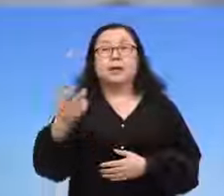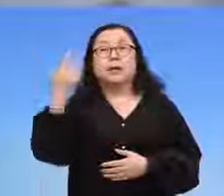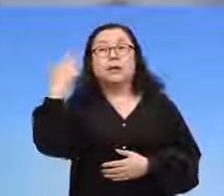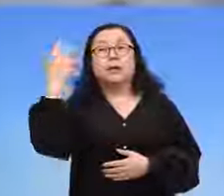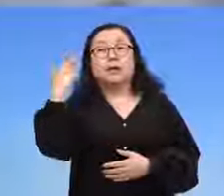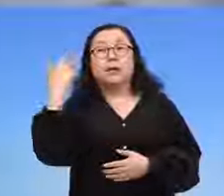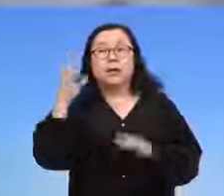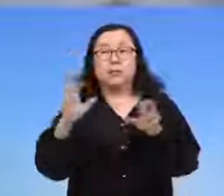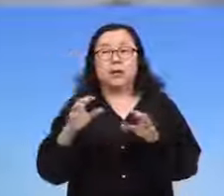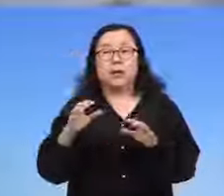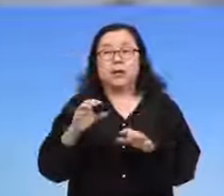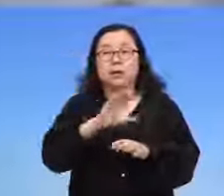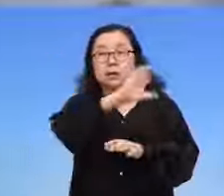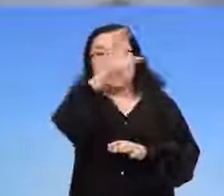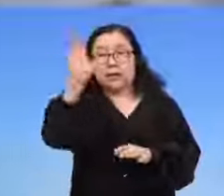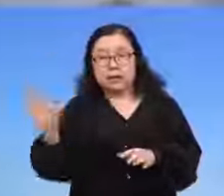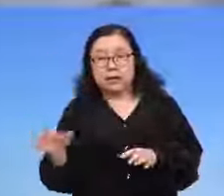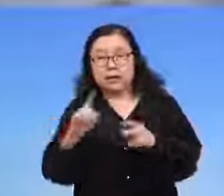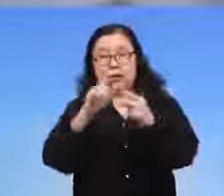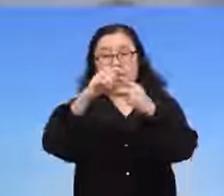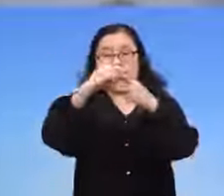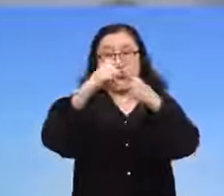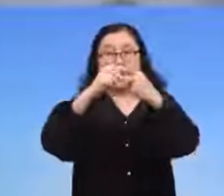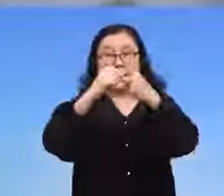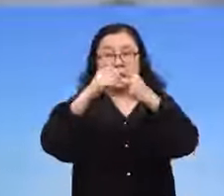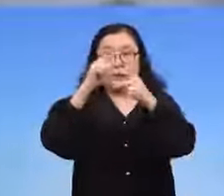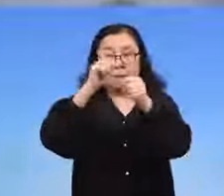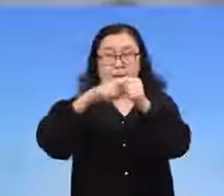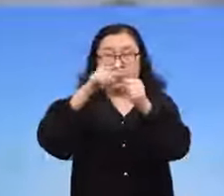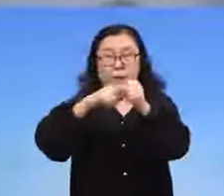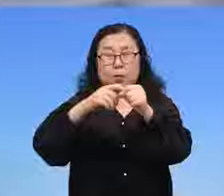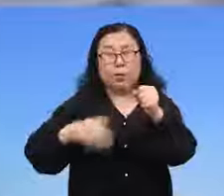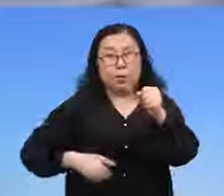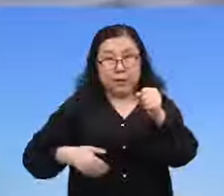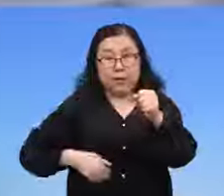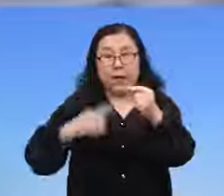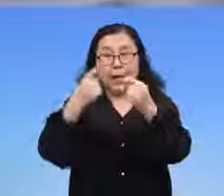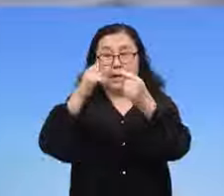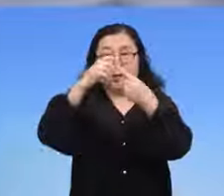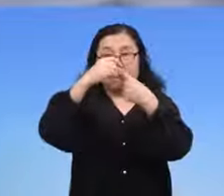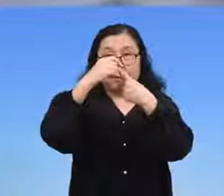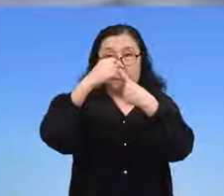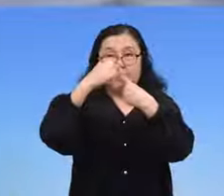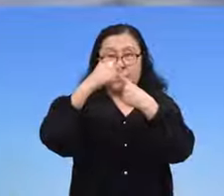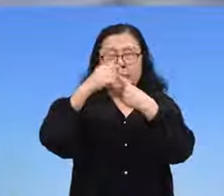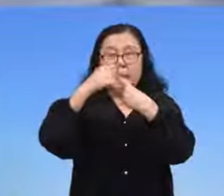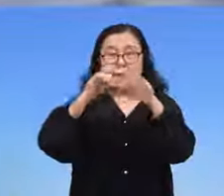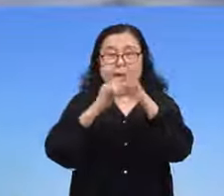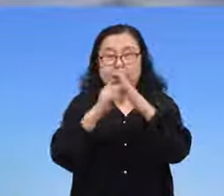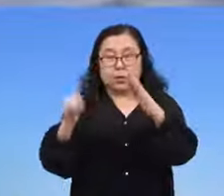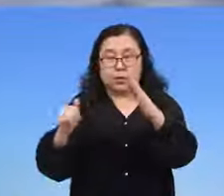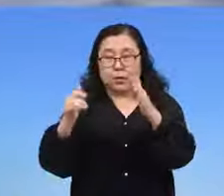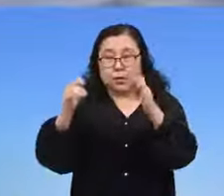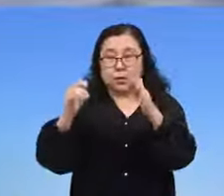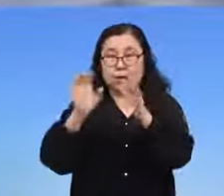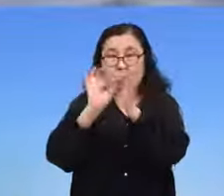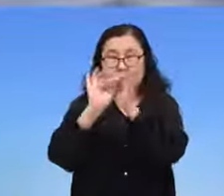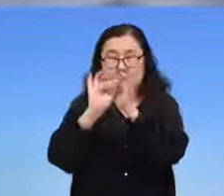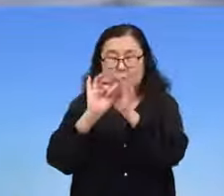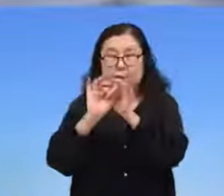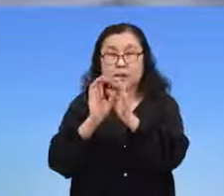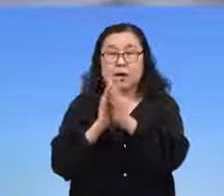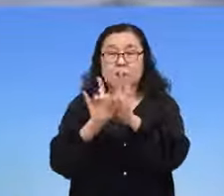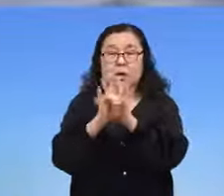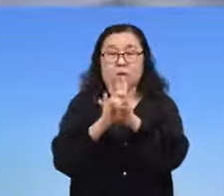제가 지난주에 이번 성탄절은 두 가지 목표를 가지자. 하나는 가족들 간에 코로나19로 위축되지